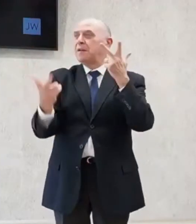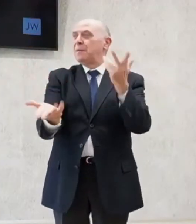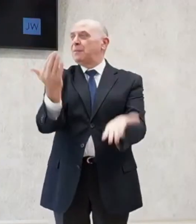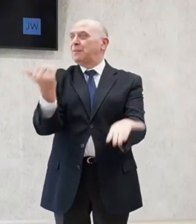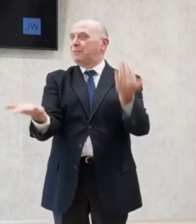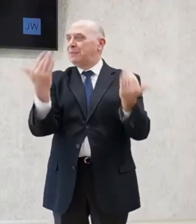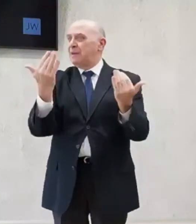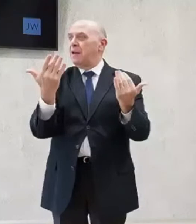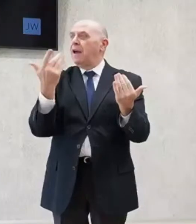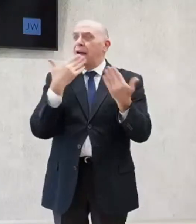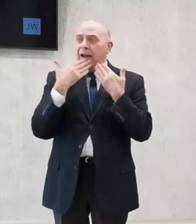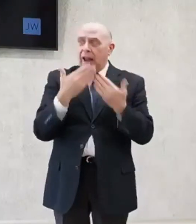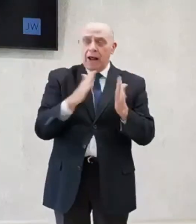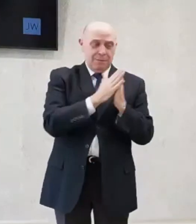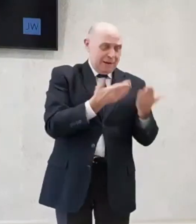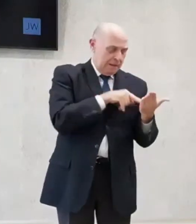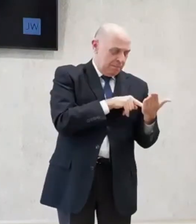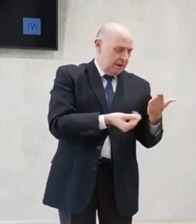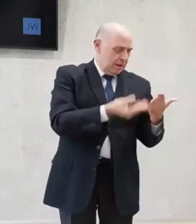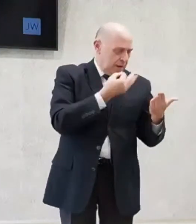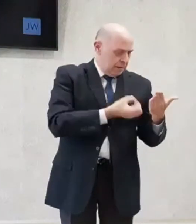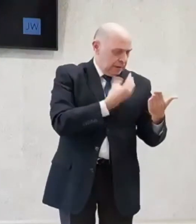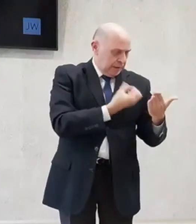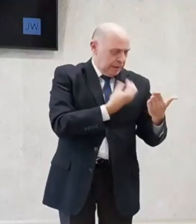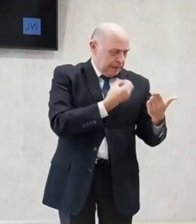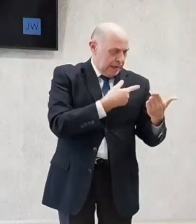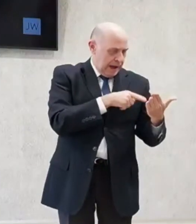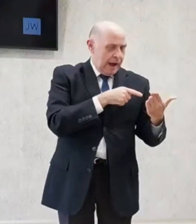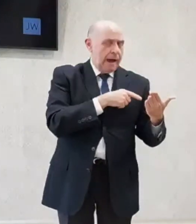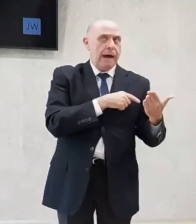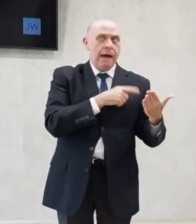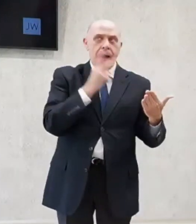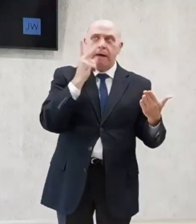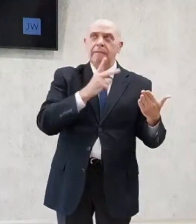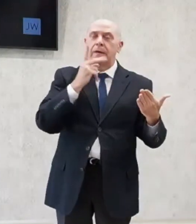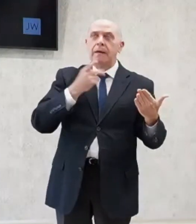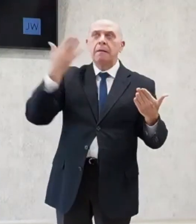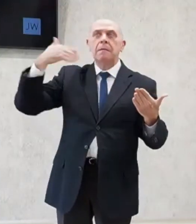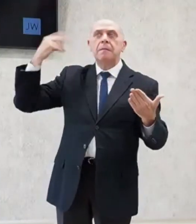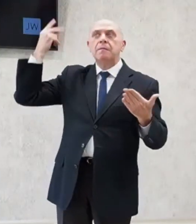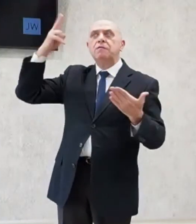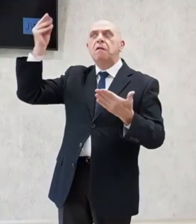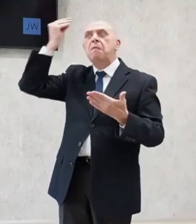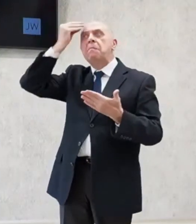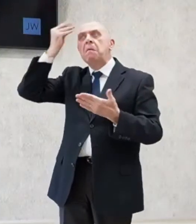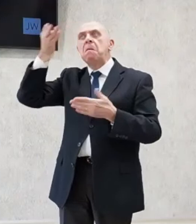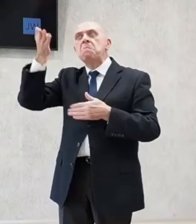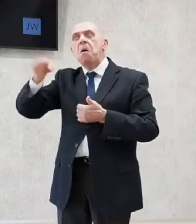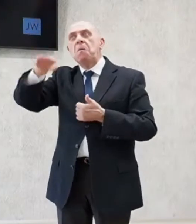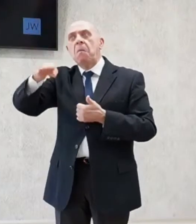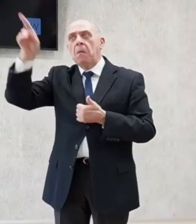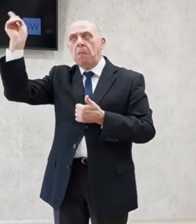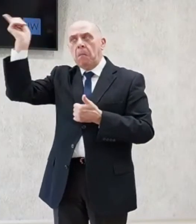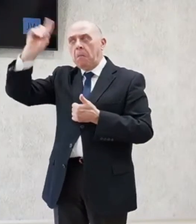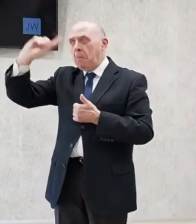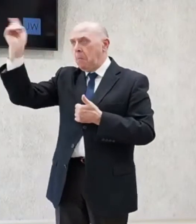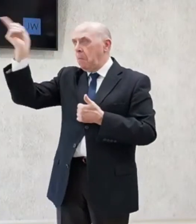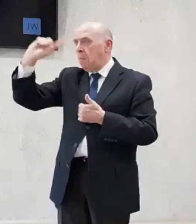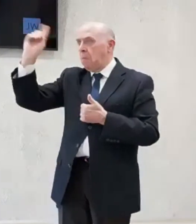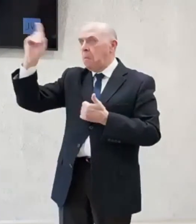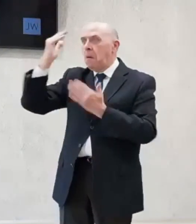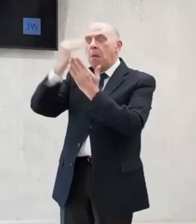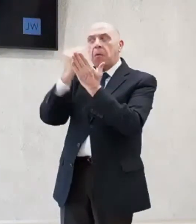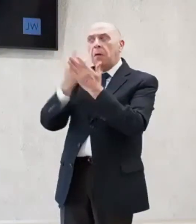che la morte non faceva parte del proposito originale di Geova per l'umanità piuttosto aveva imparato come molti di noi